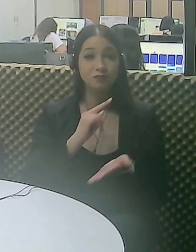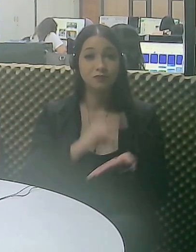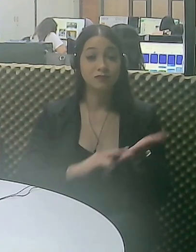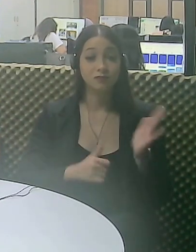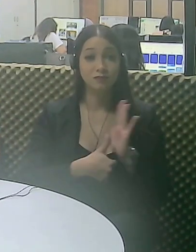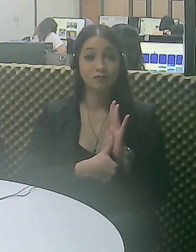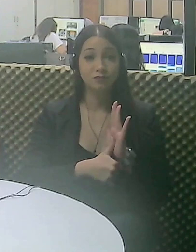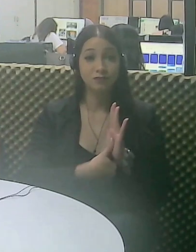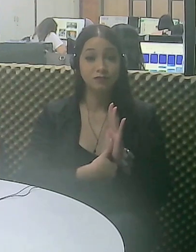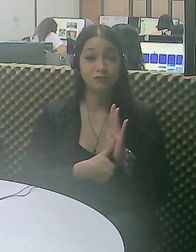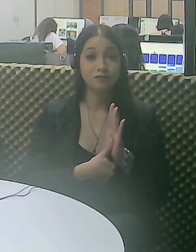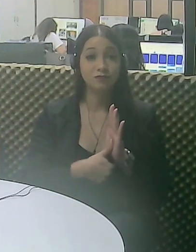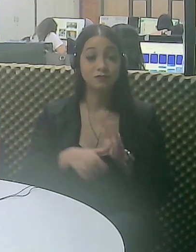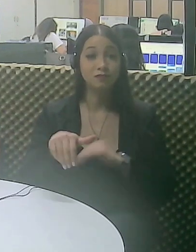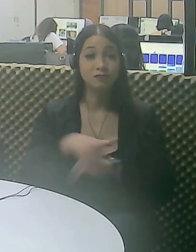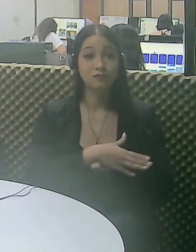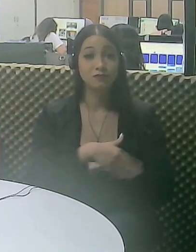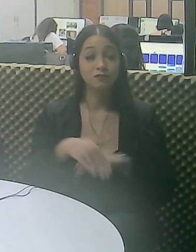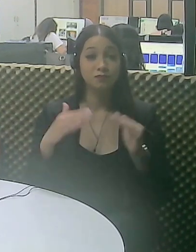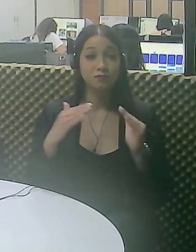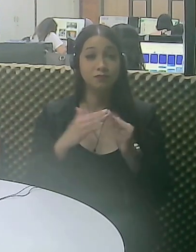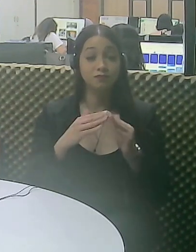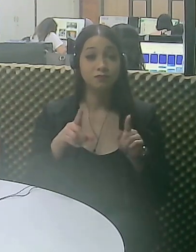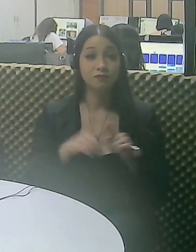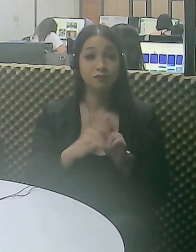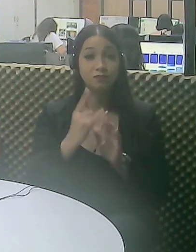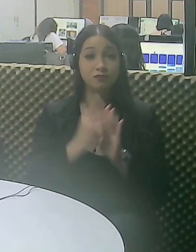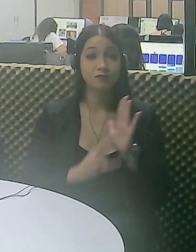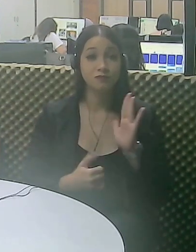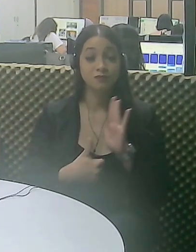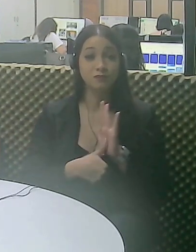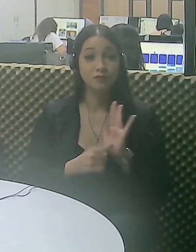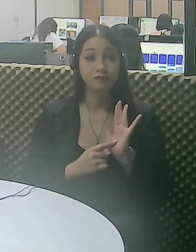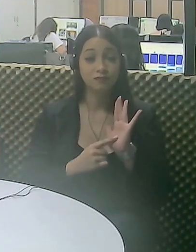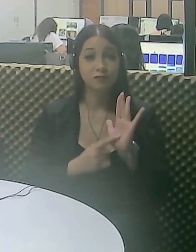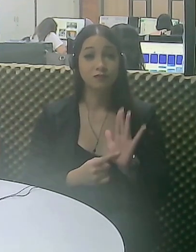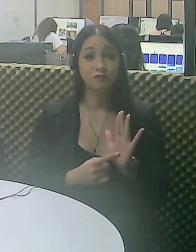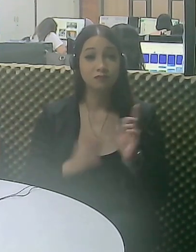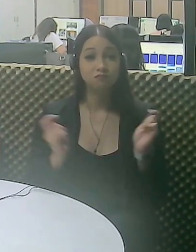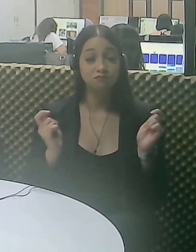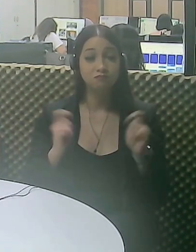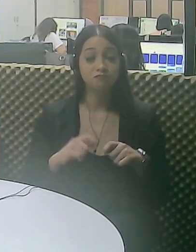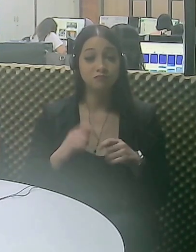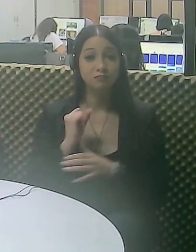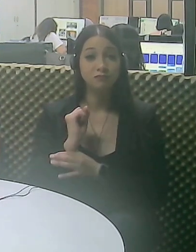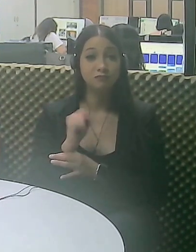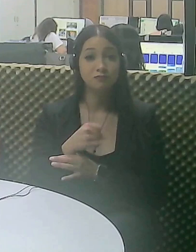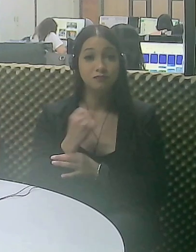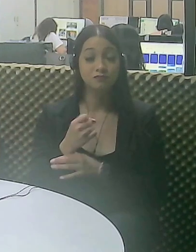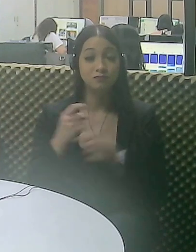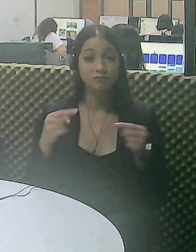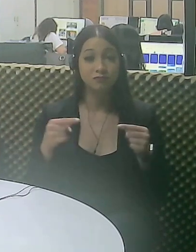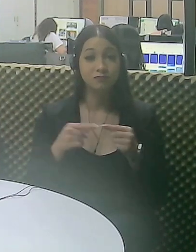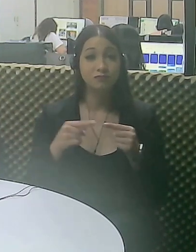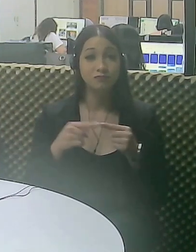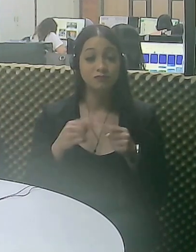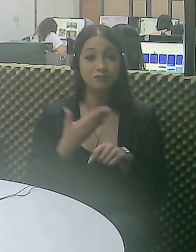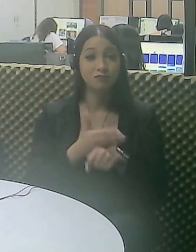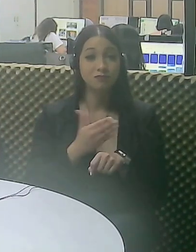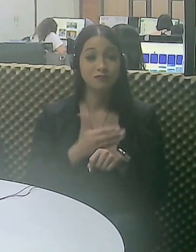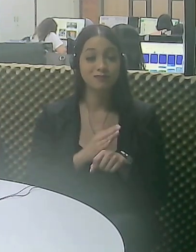de identidade, comprovante de residência e atestado médico que comprove condições físicas adequadas para a prática